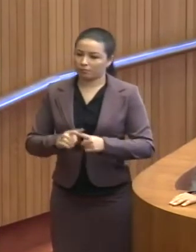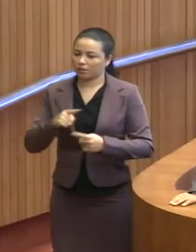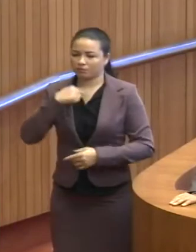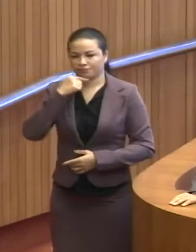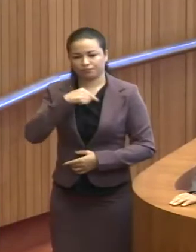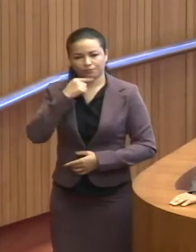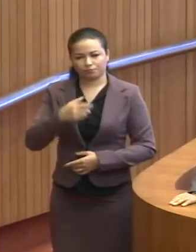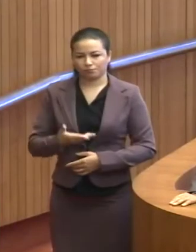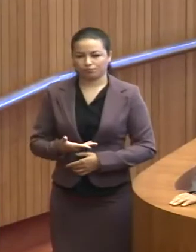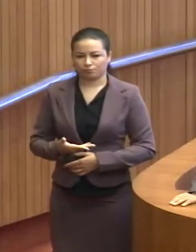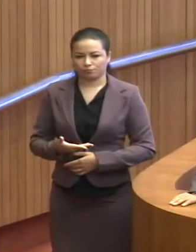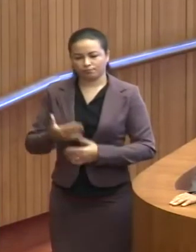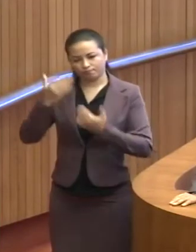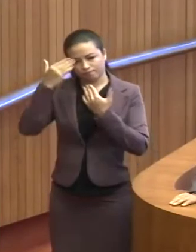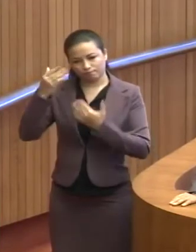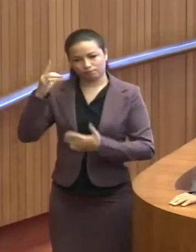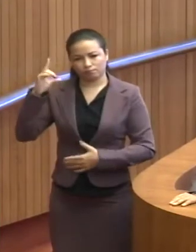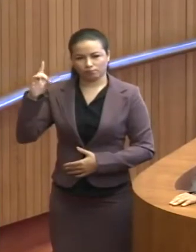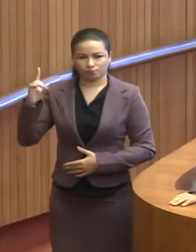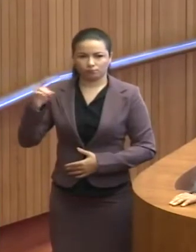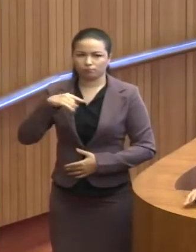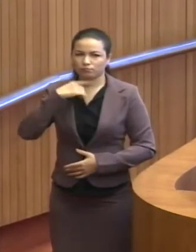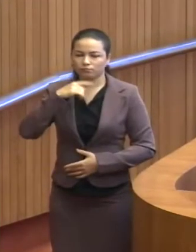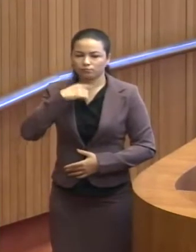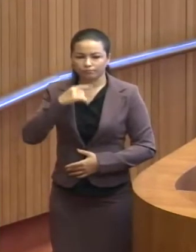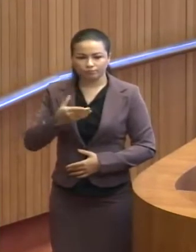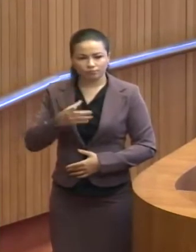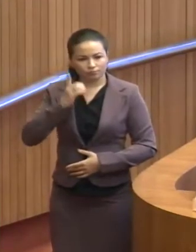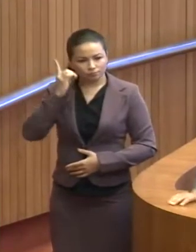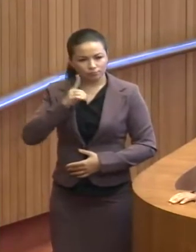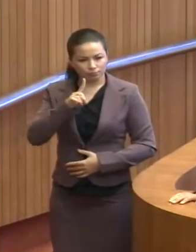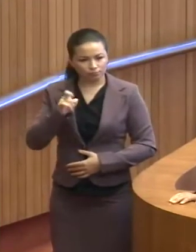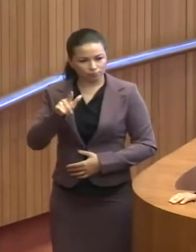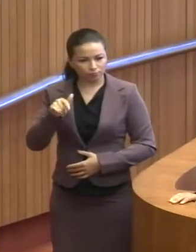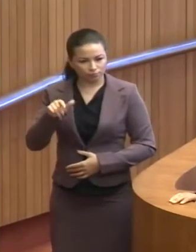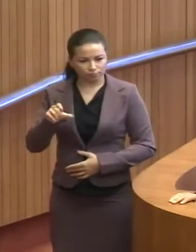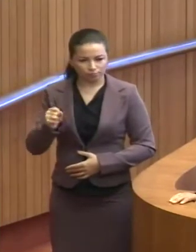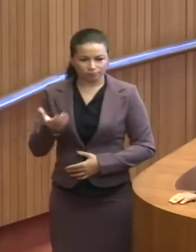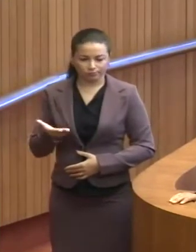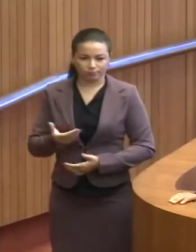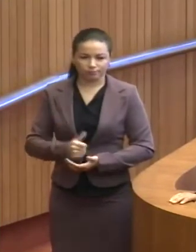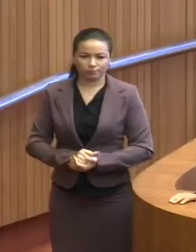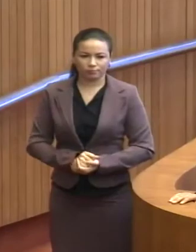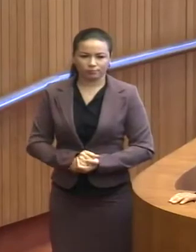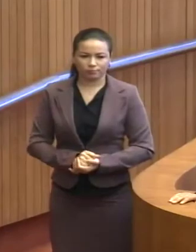mas não conseguiram. Graças a Deus, não conseguiram. Deputado Zé Carlos.